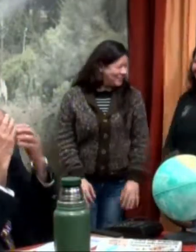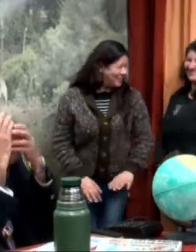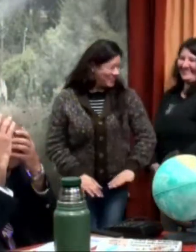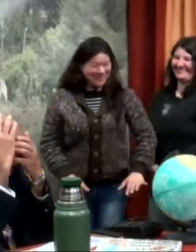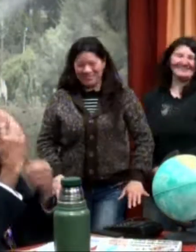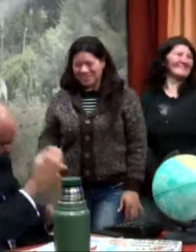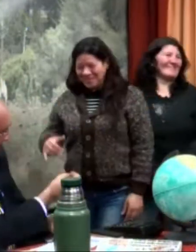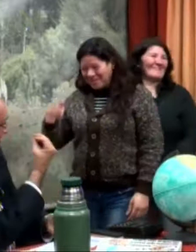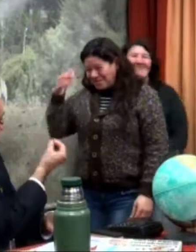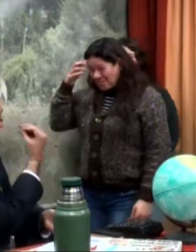¿A dónde va?